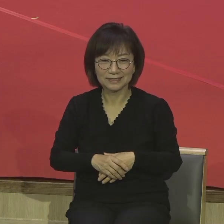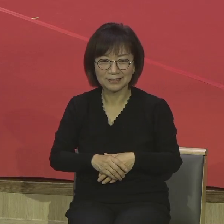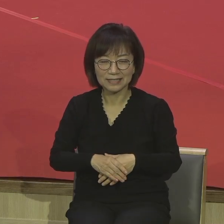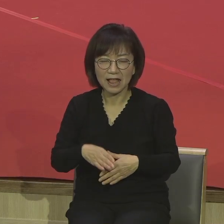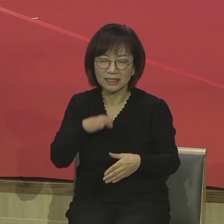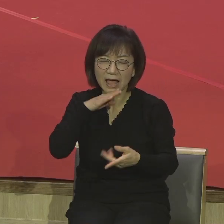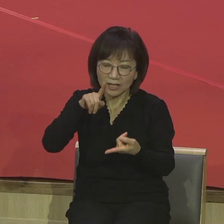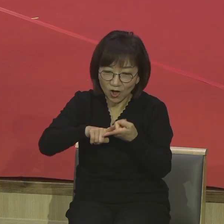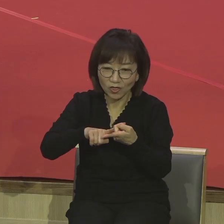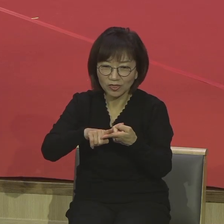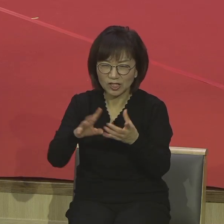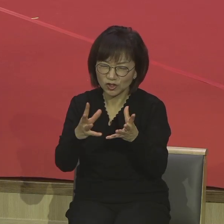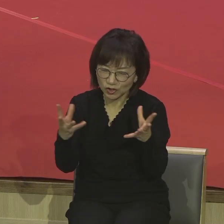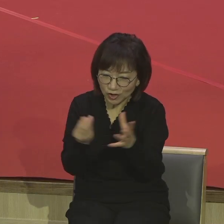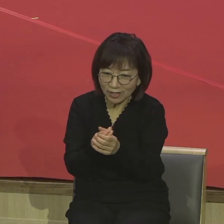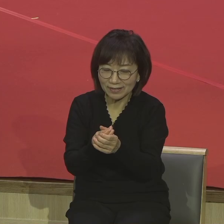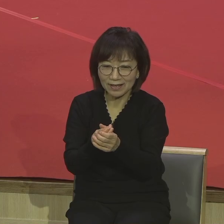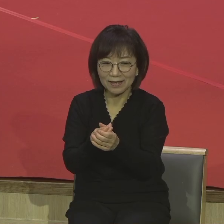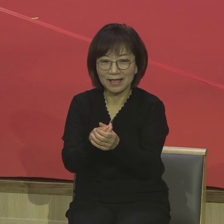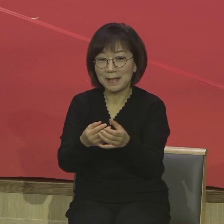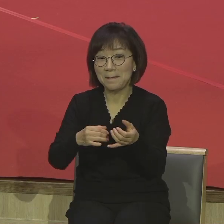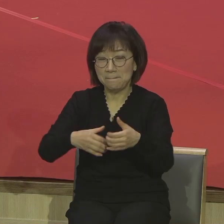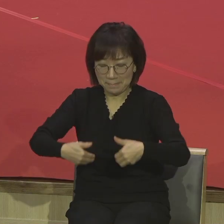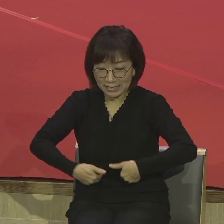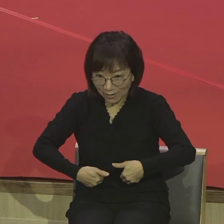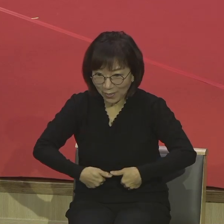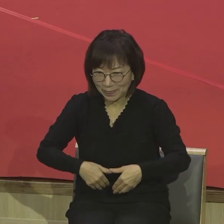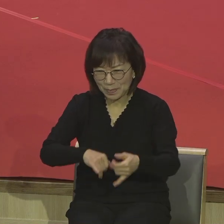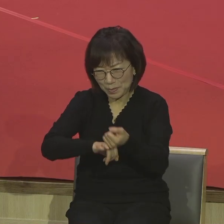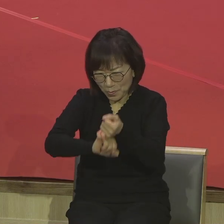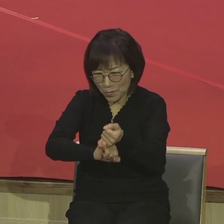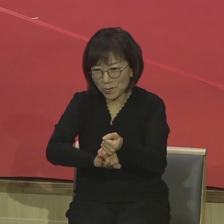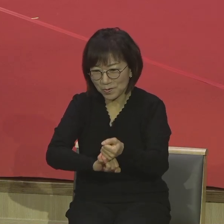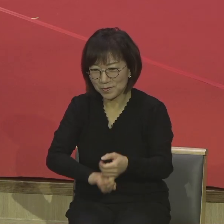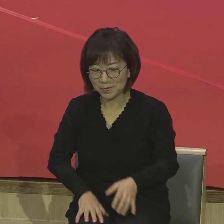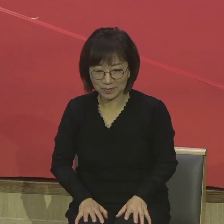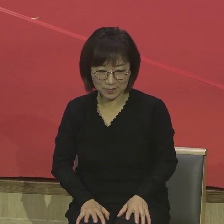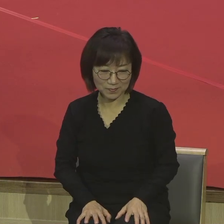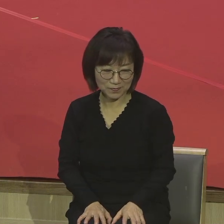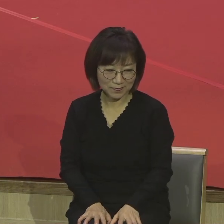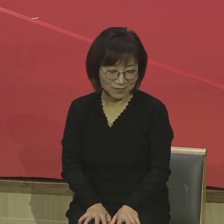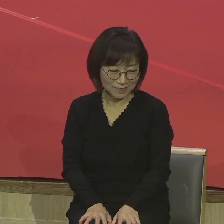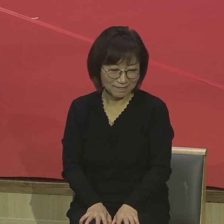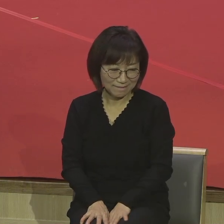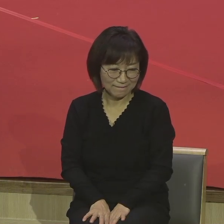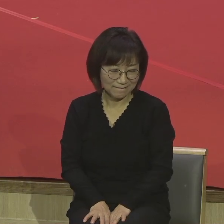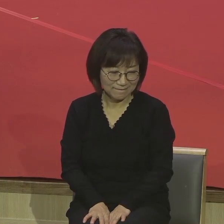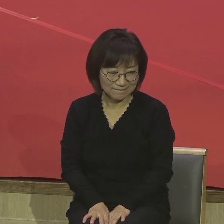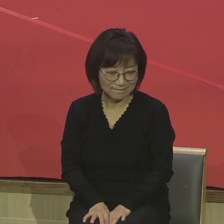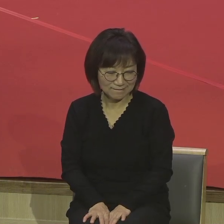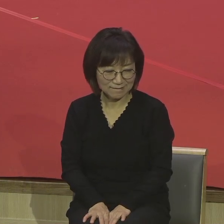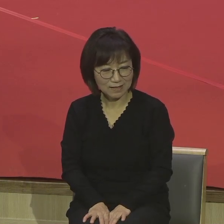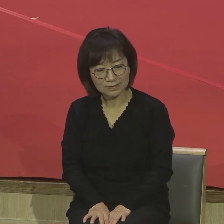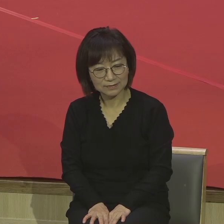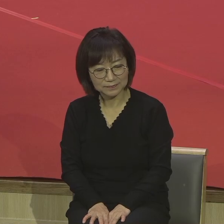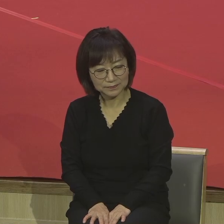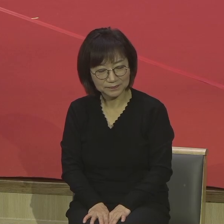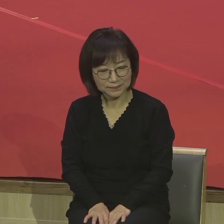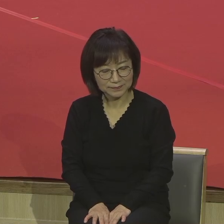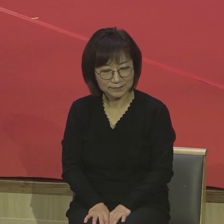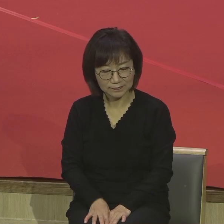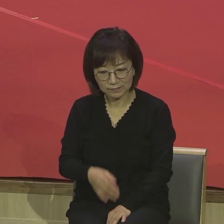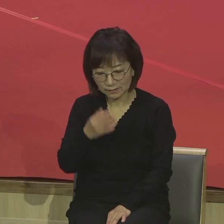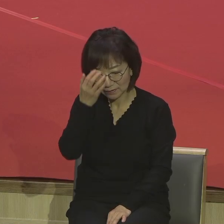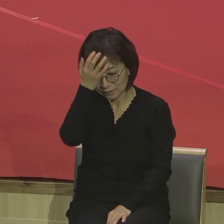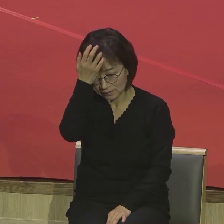이 속에 들어있다. 이런 성육신의 복음은 우리에게 또 다른 반전을 보여줍니다. 그것은